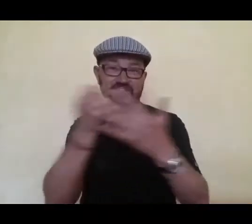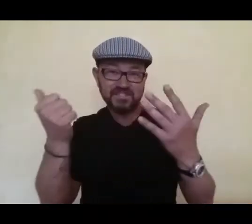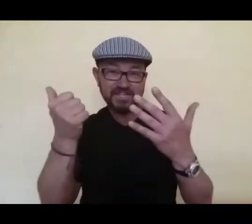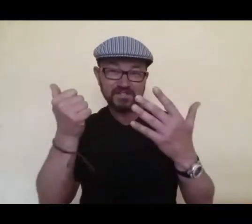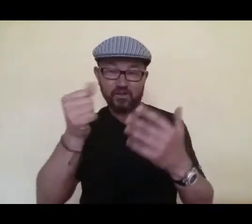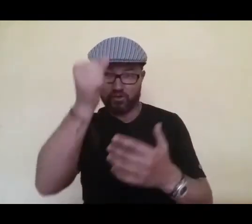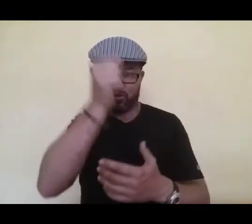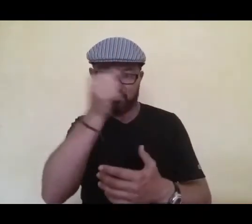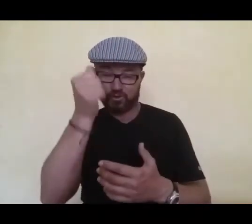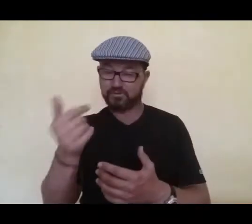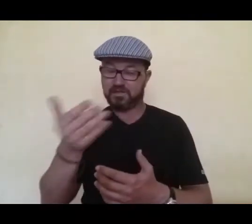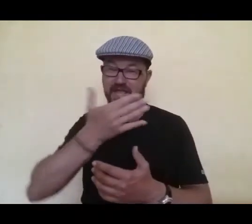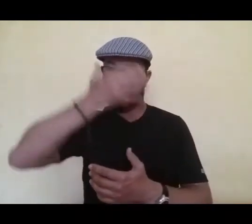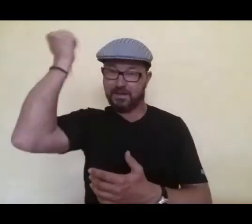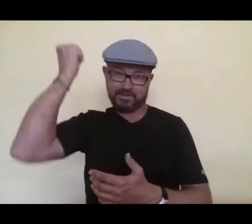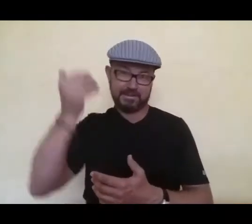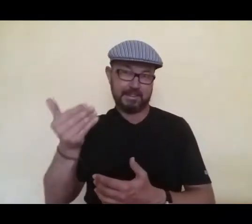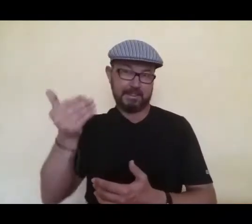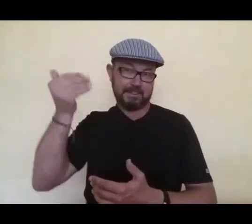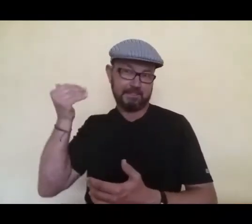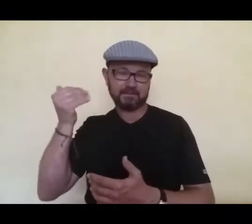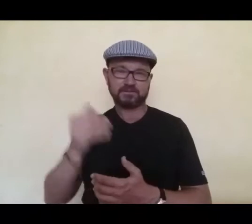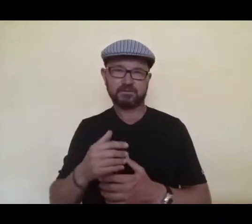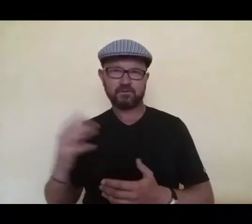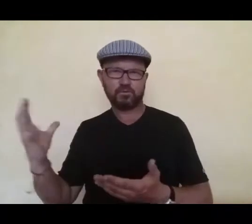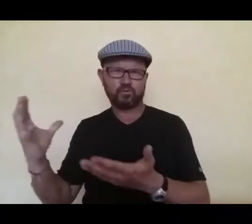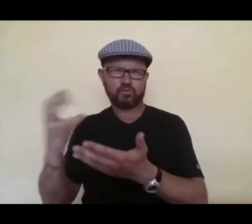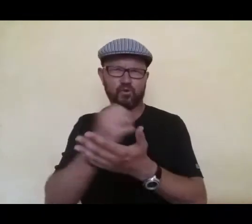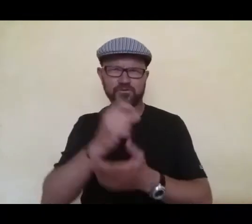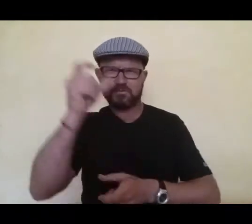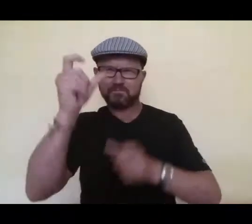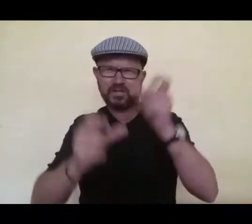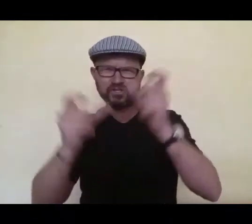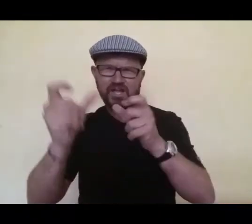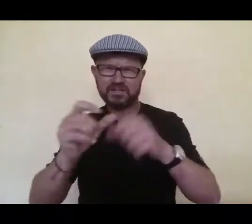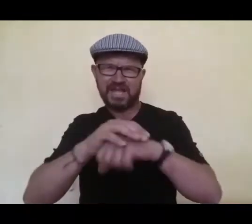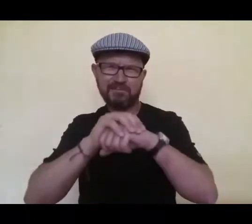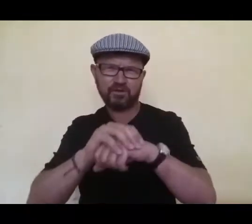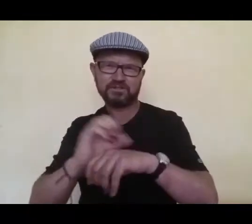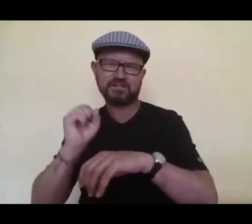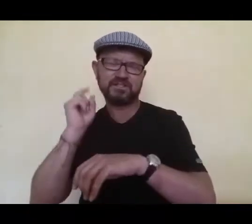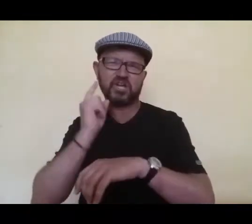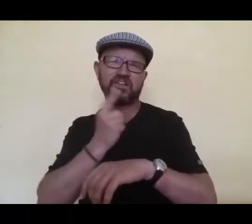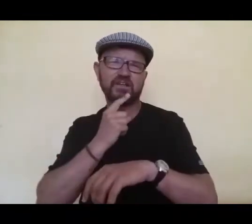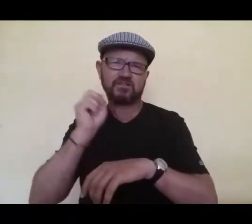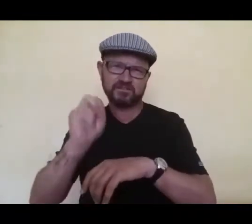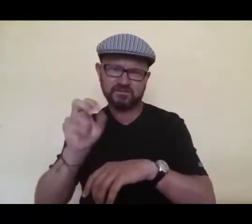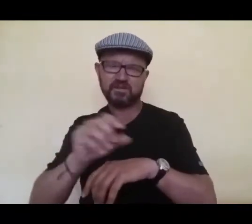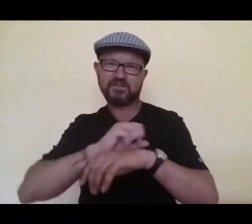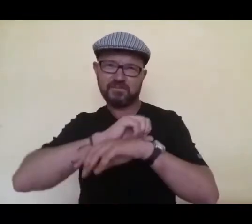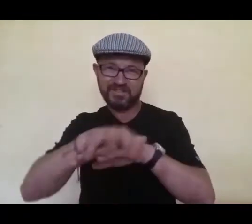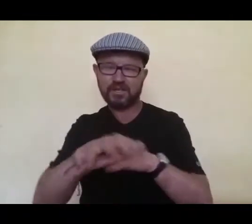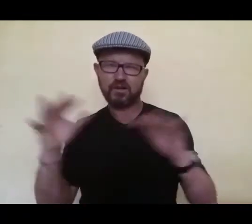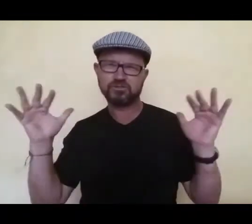realidad en una cita en la que Barack Obama abrirá las puertas de la Casa Blanca en nuestro documental y donde se espera una reunión legendaria, la de